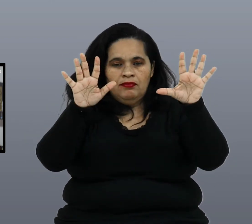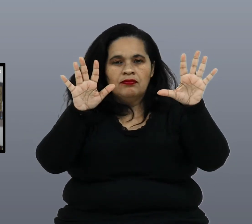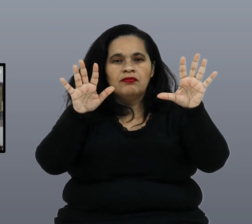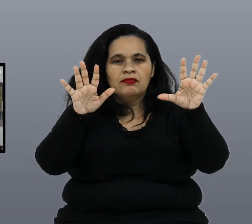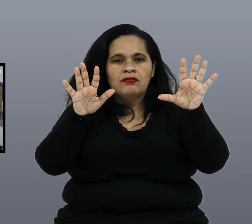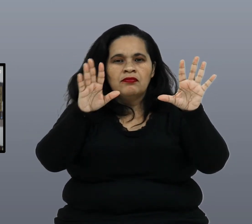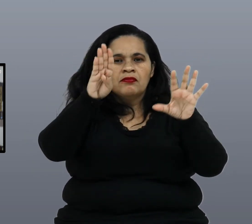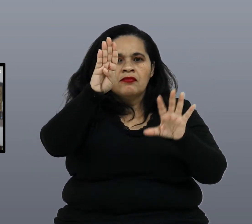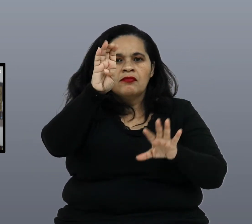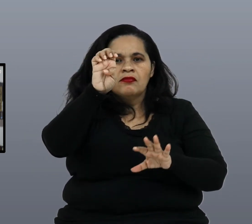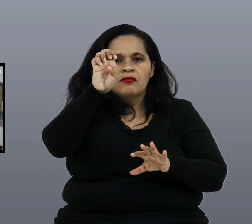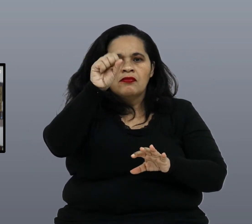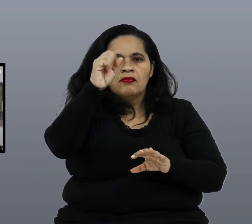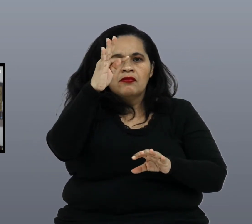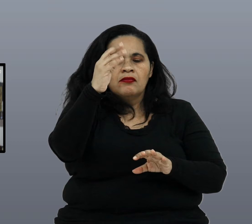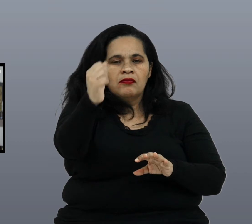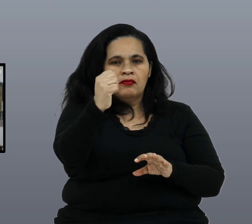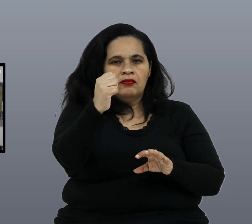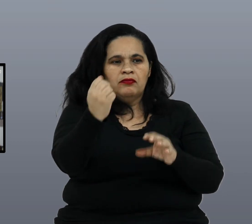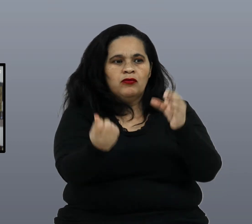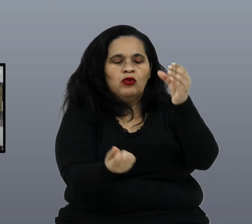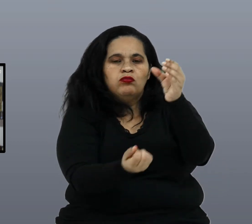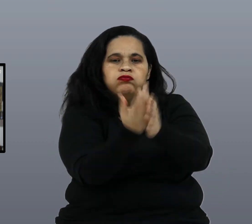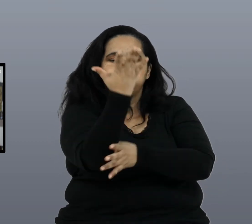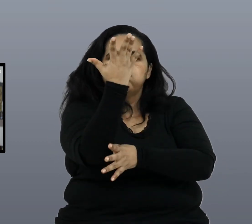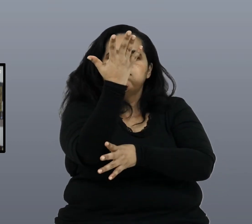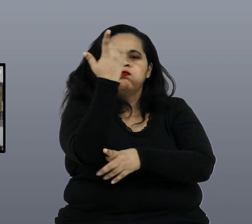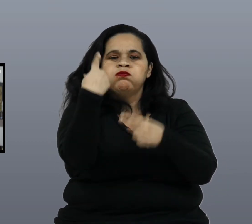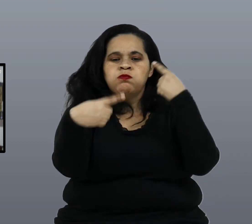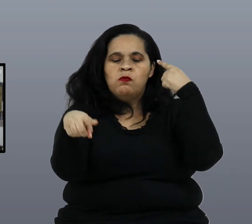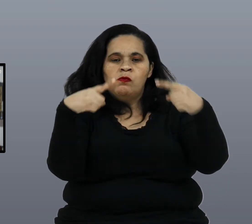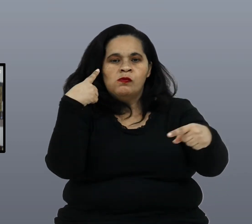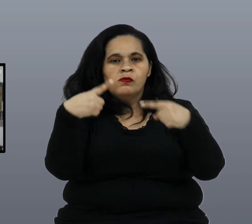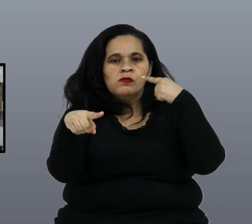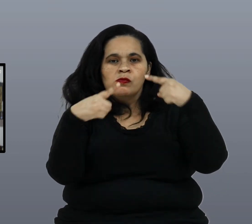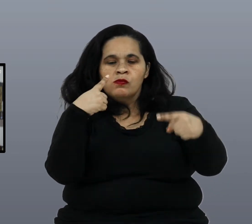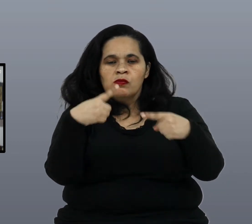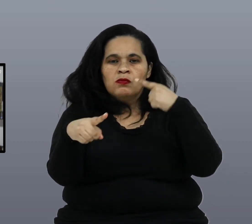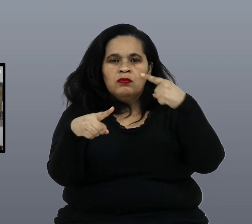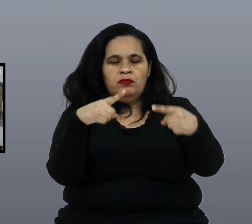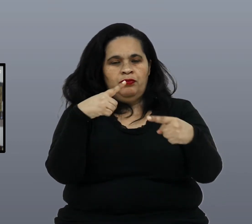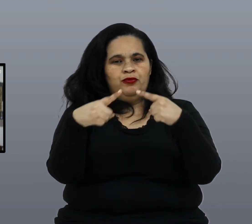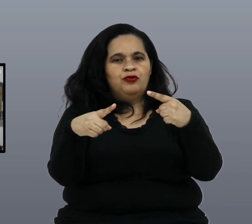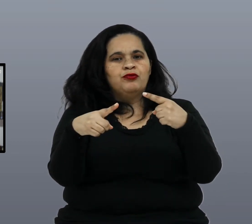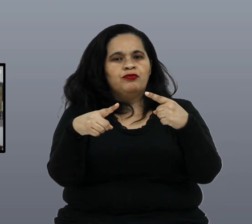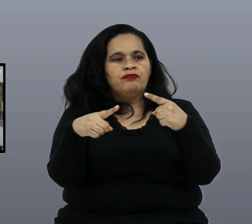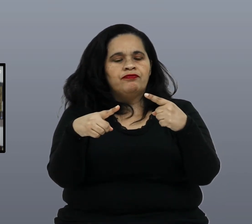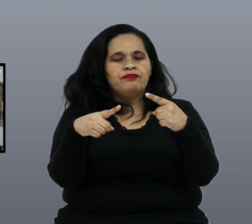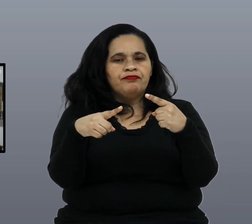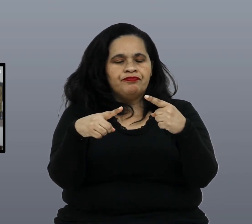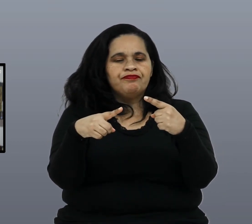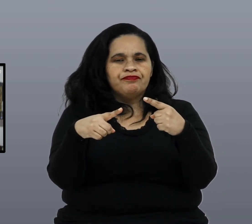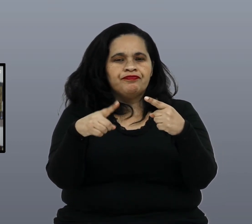besta que saiu do mar. É um sistema político que vai dar sustentação, né,